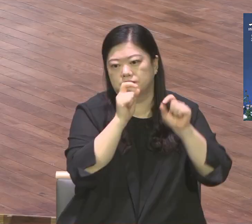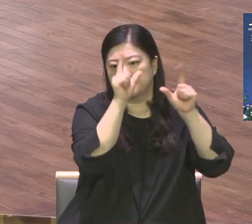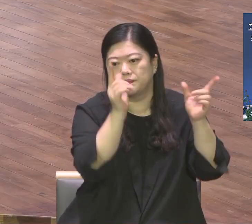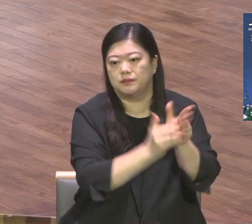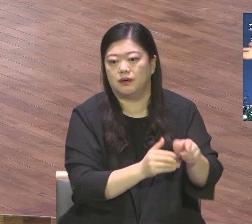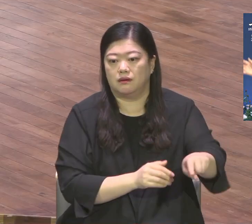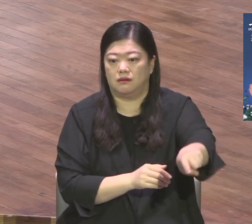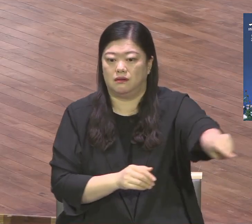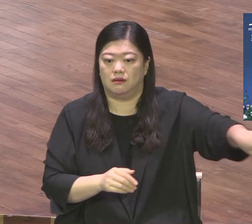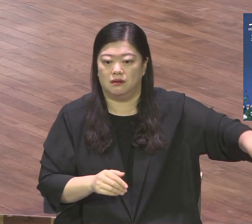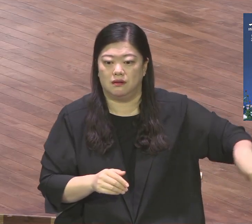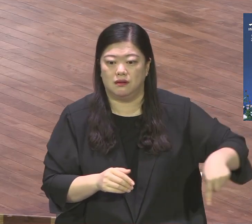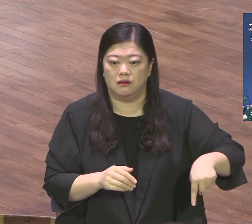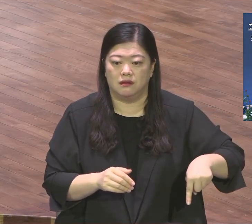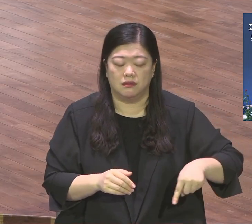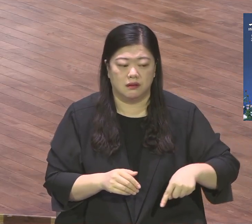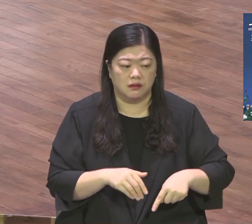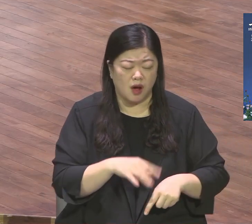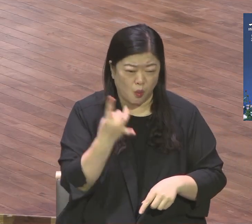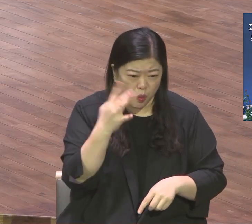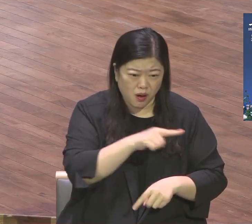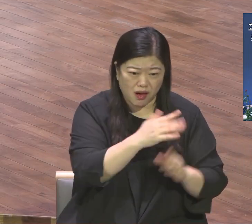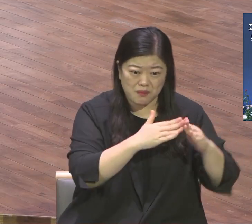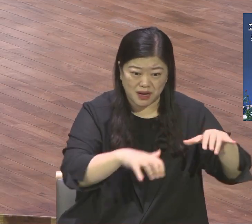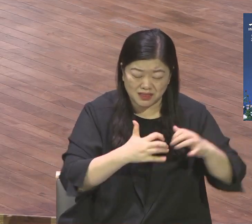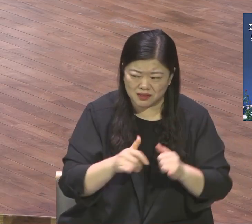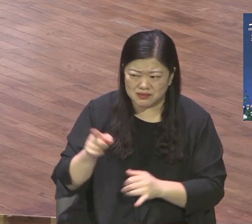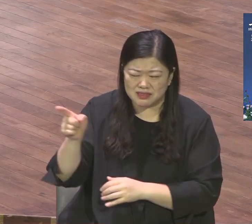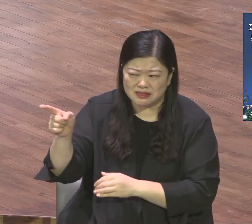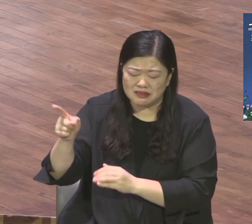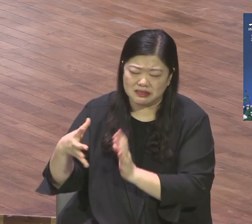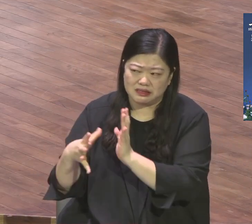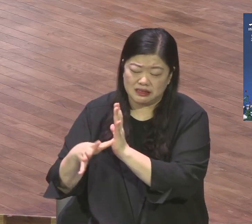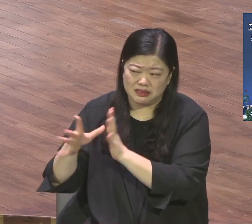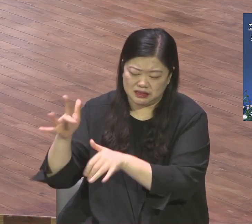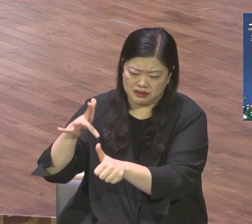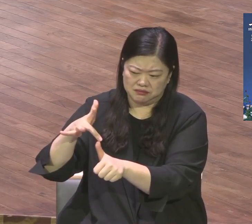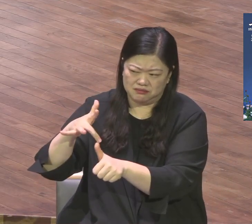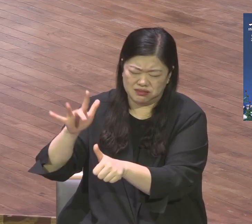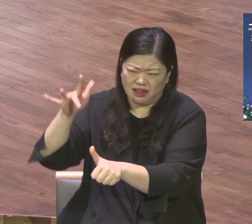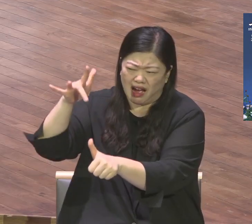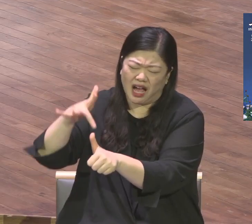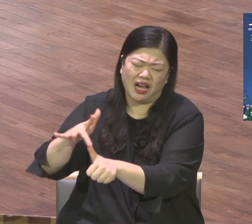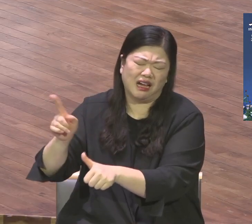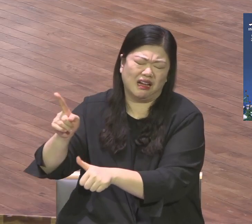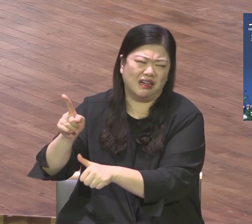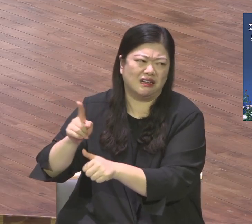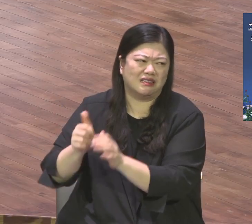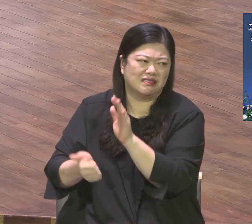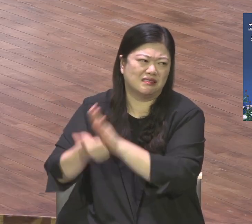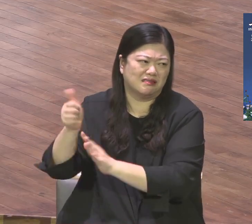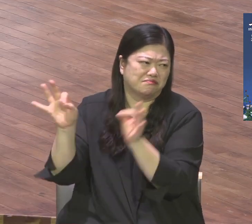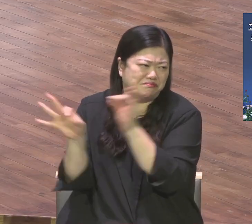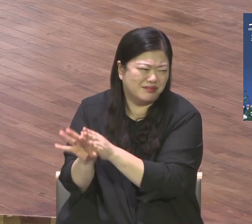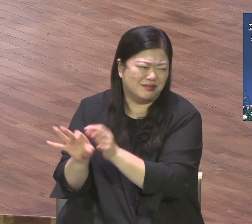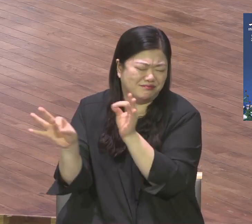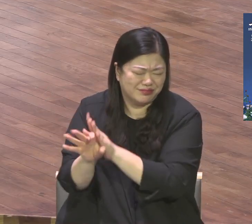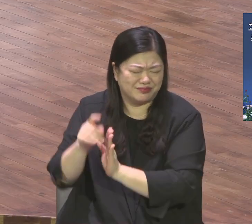예수님만 치유다 온 동네 다 떠들어버려. 그걸 전함이라면 돼, 전함. 체험하고